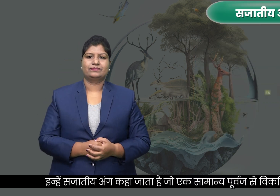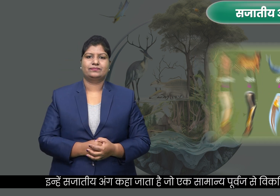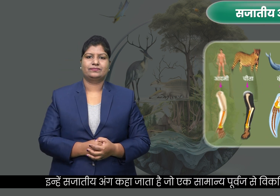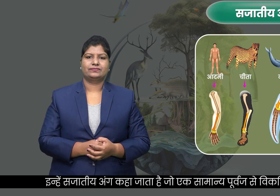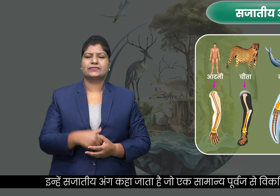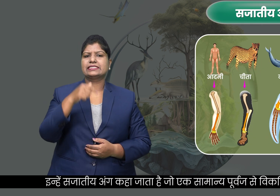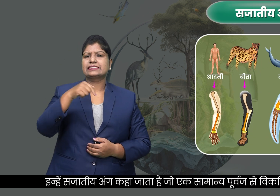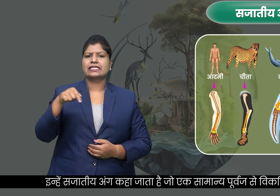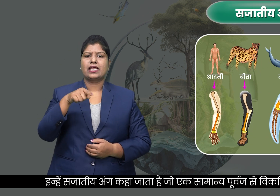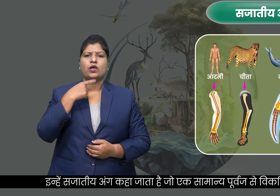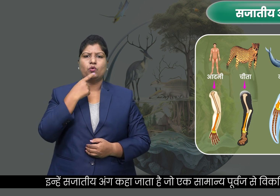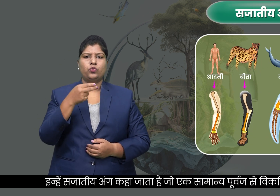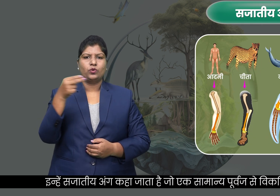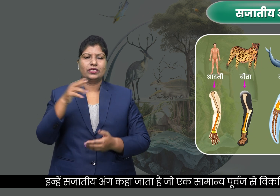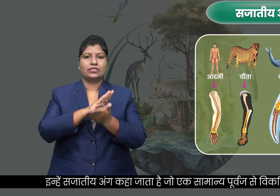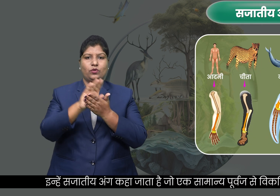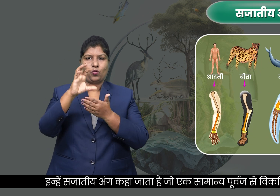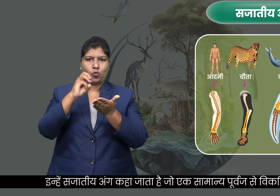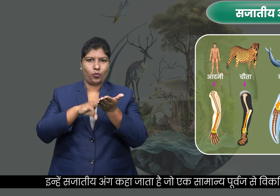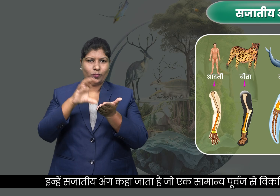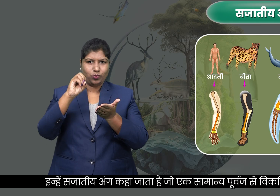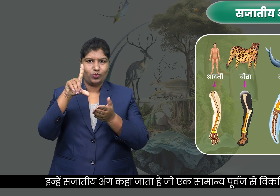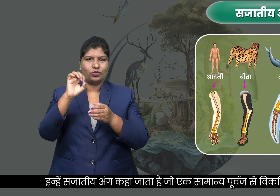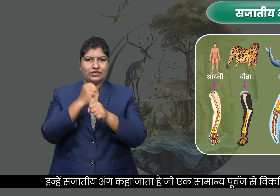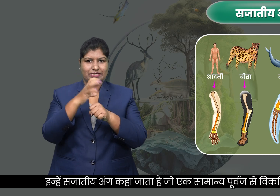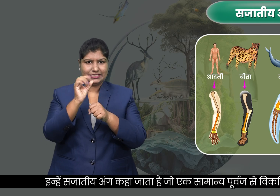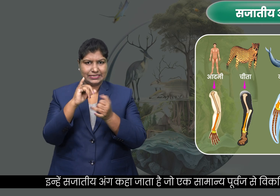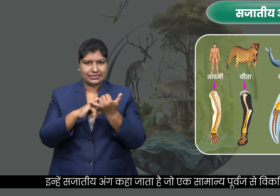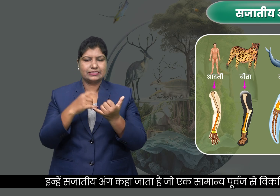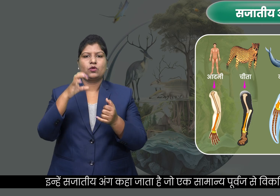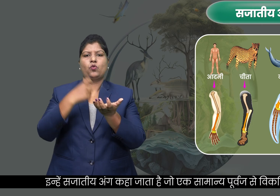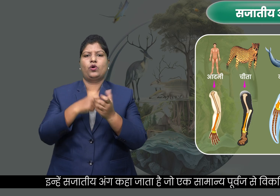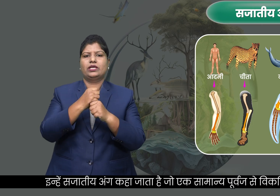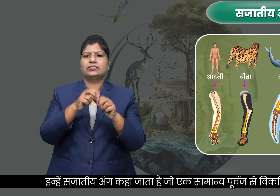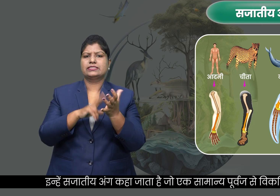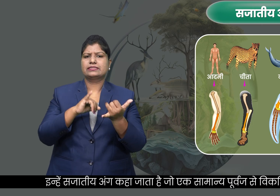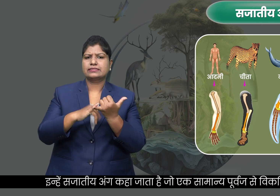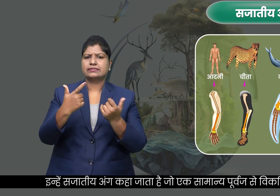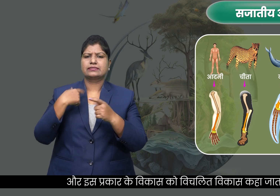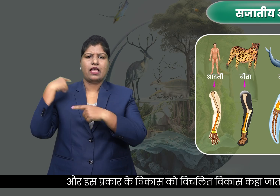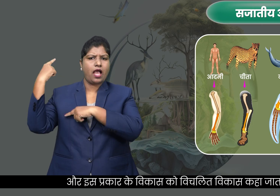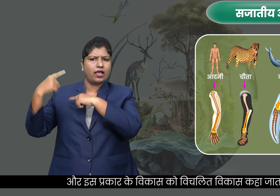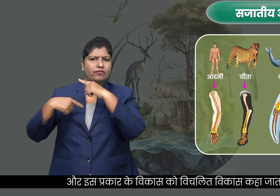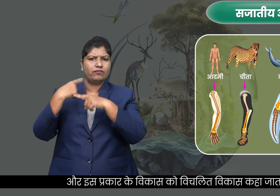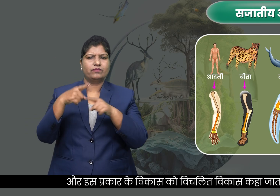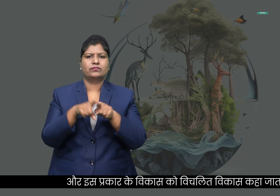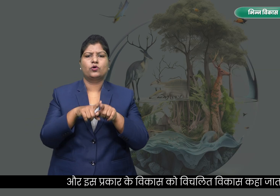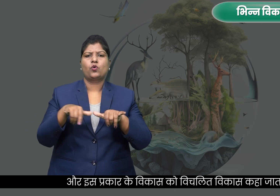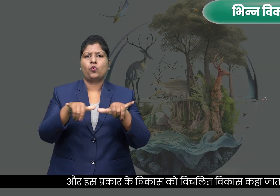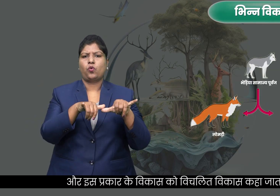इन्हें सजातीय अंग कहा जाता है, जो एक सामान्य पूर्वज से विकसित हुए हैं, और इस प्रकार के विकास